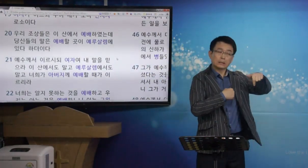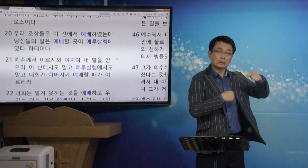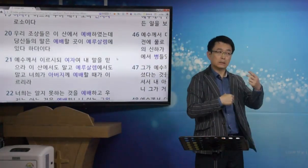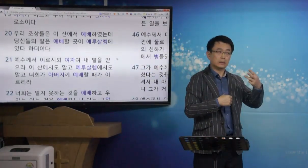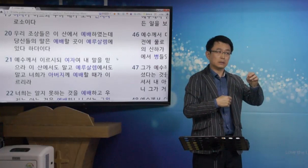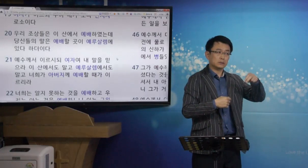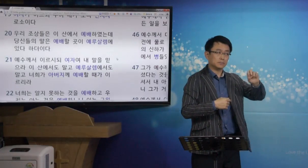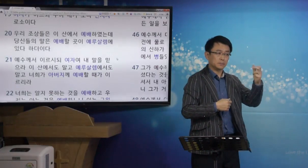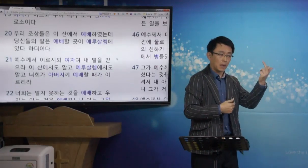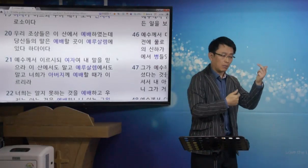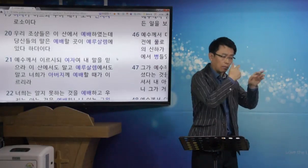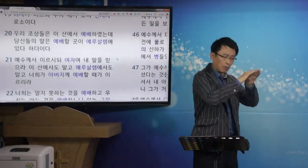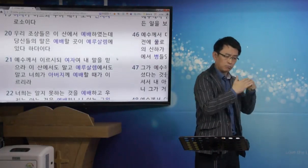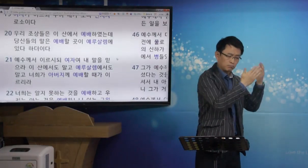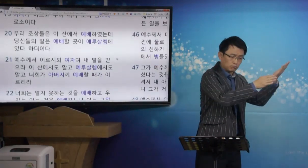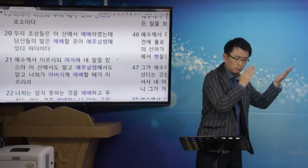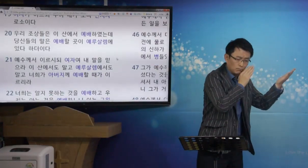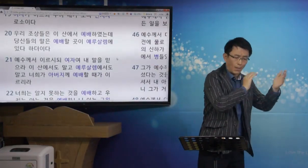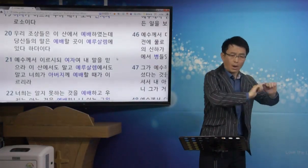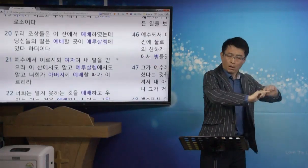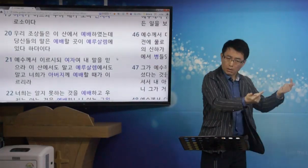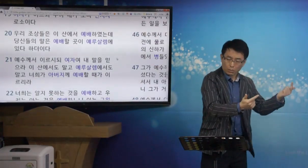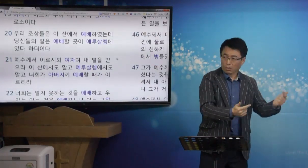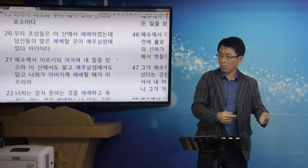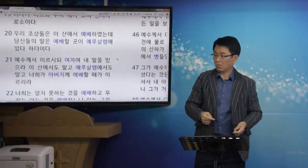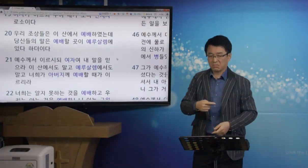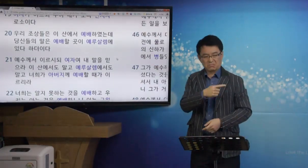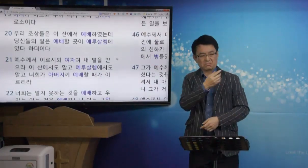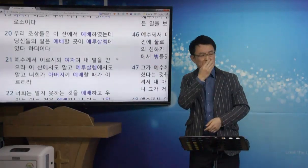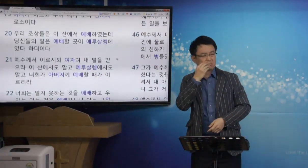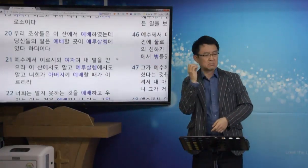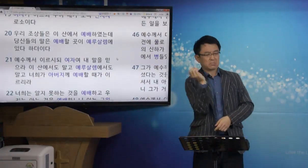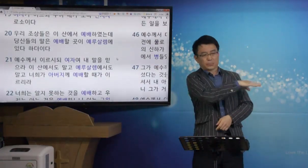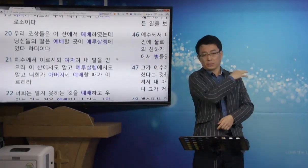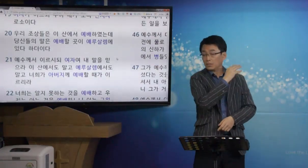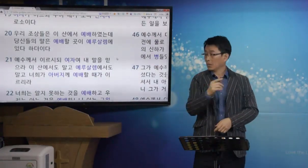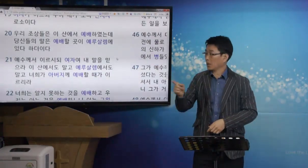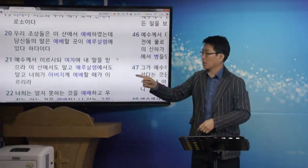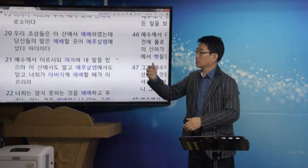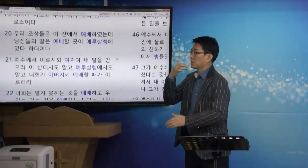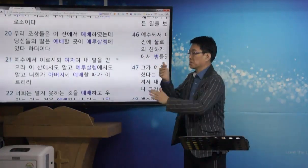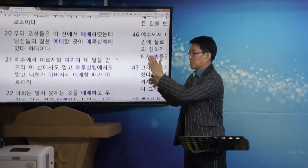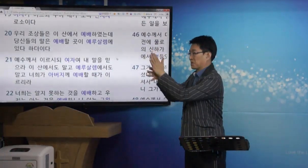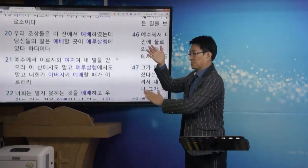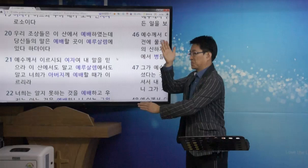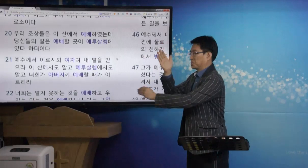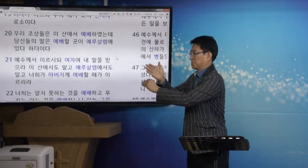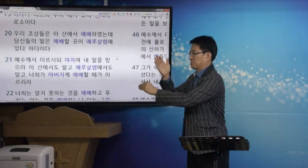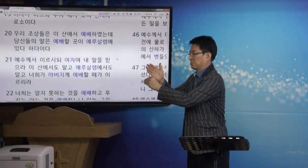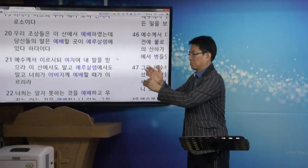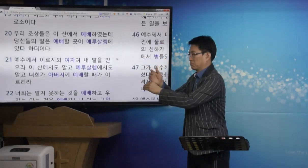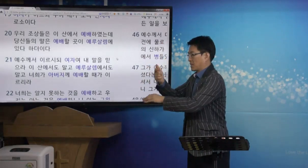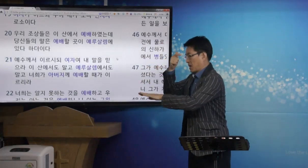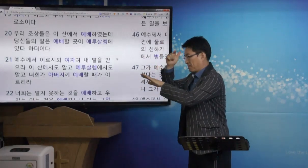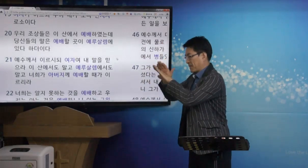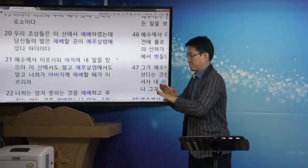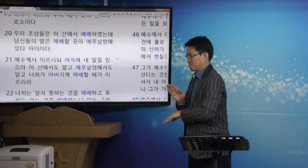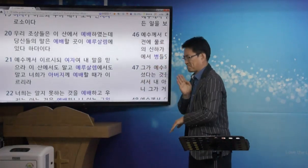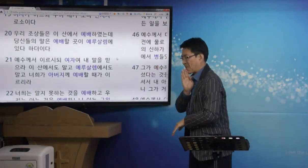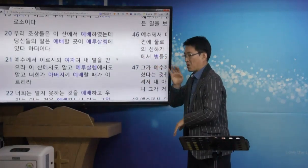있다. 그리심산에서 예배를 드리는데 이곳이 아닌 그곳을 무시하고 예루살렘에서 예배를